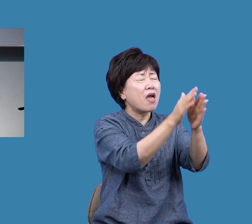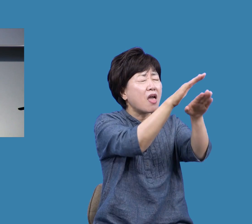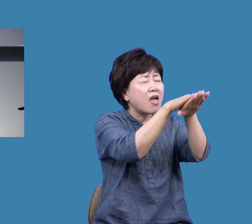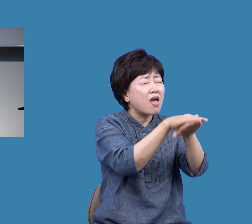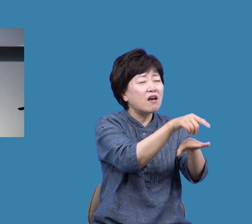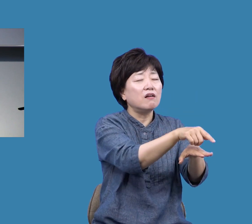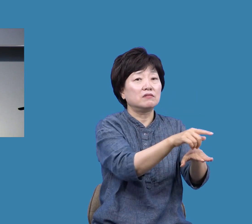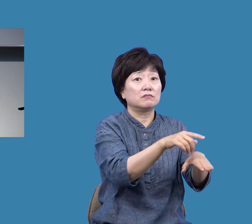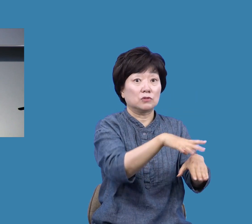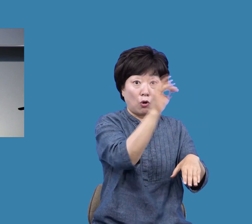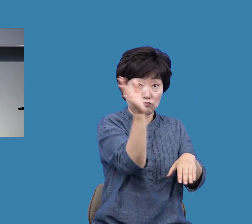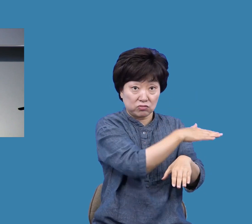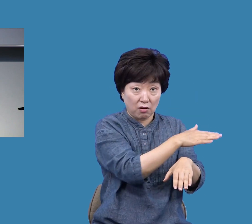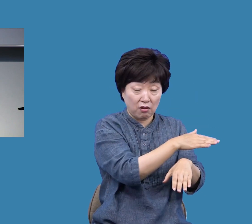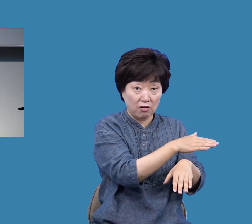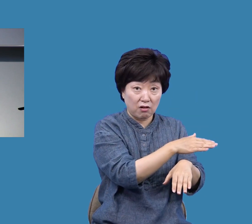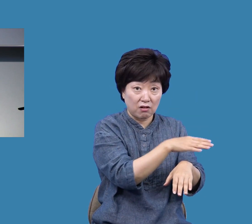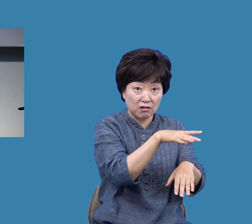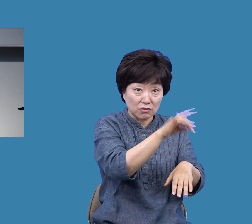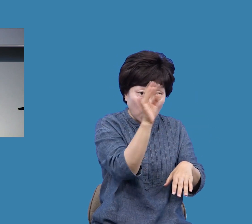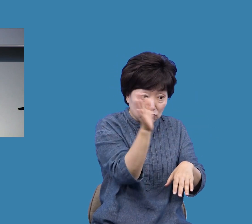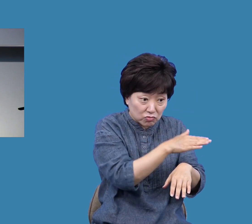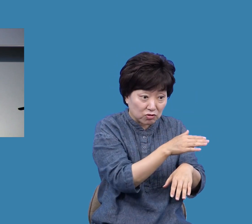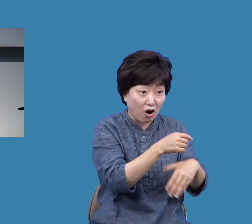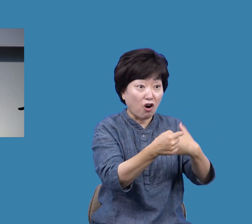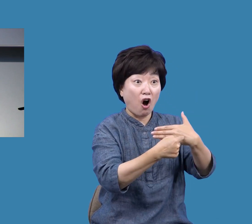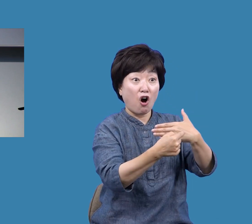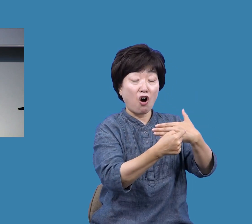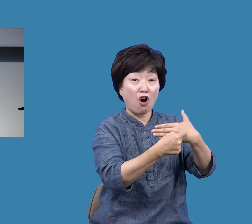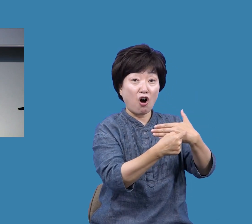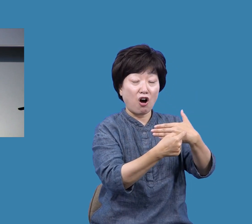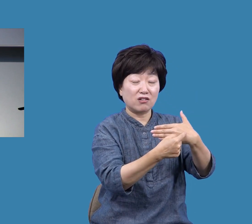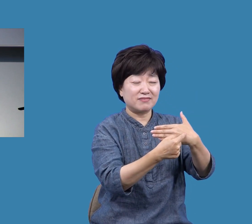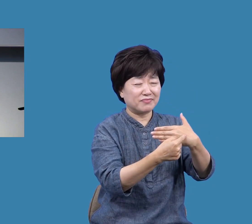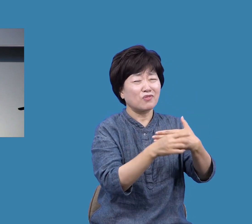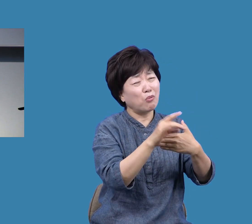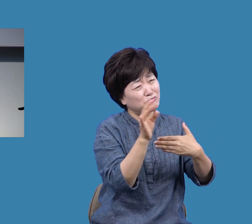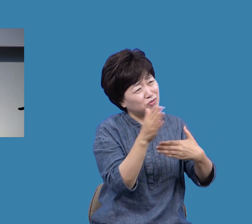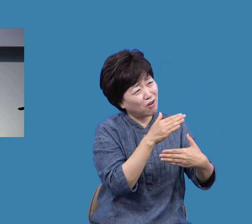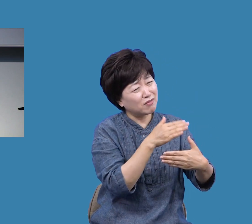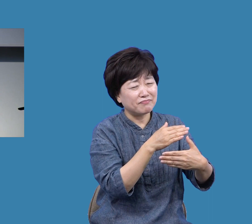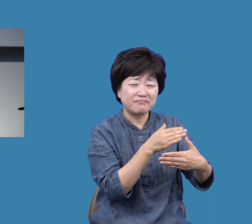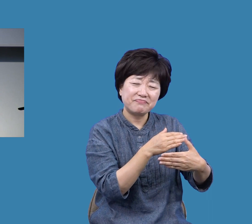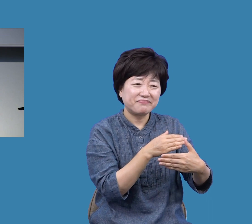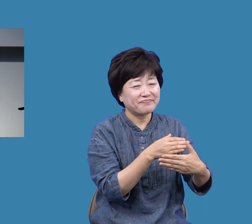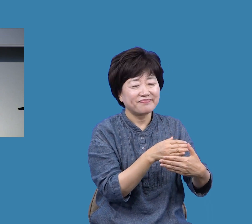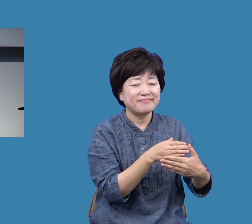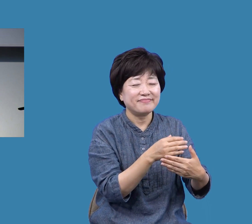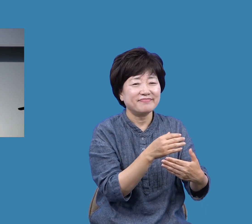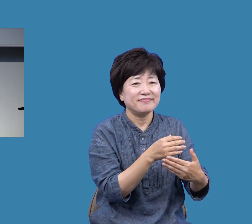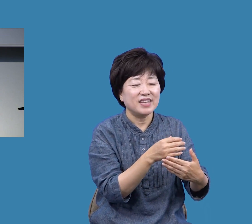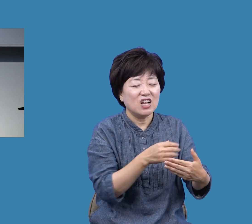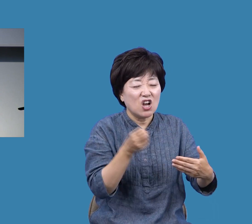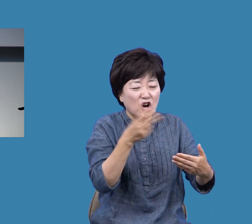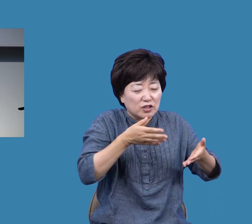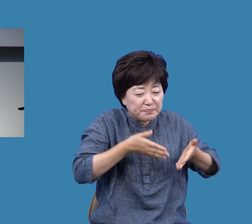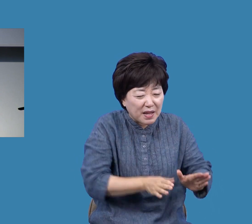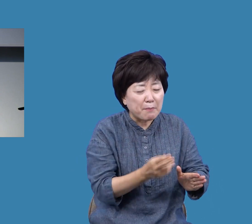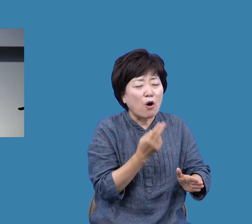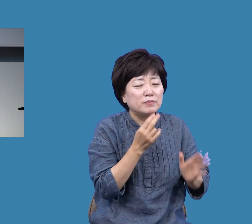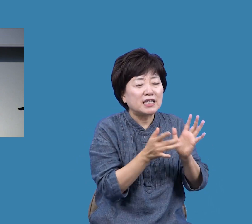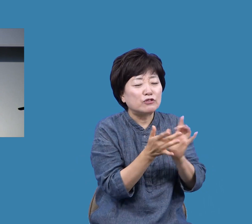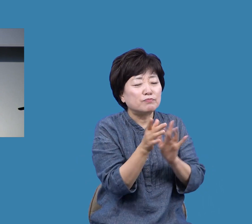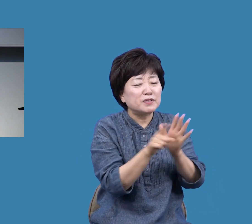아니고 처음부터 뭐 그런 사람도 있긴 하지. 그건 이제 거듭나지 못한 거고. 근데 거듭난